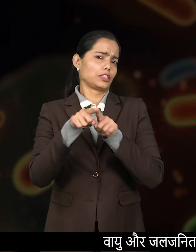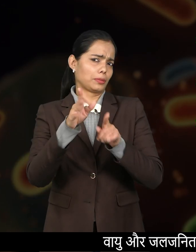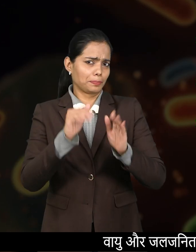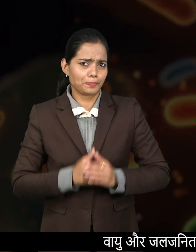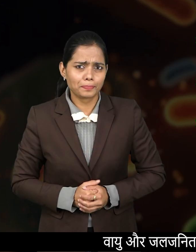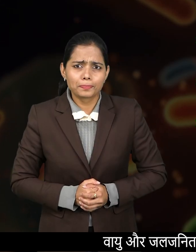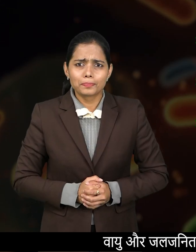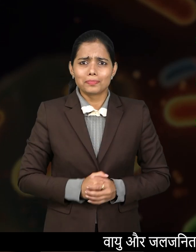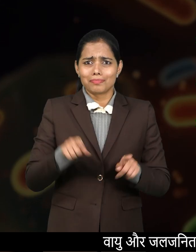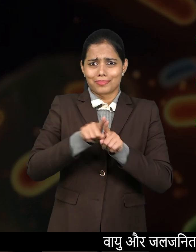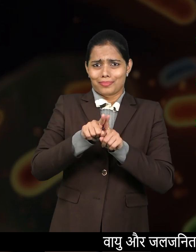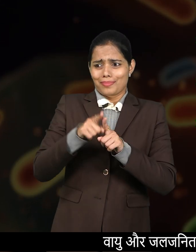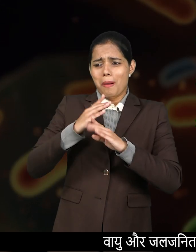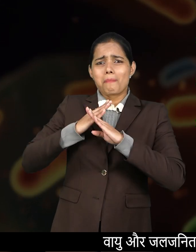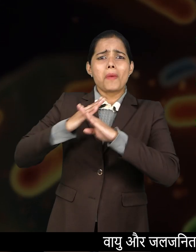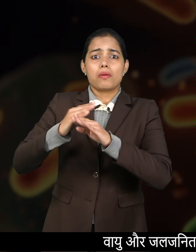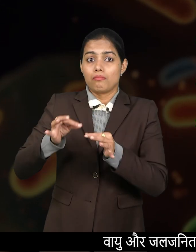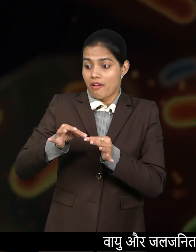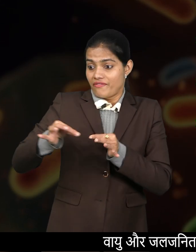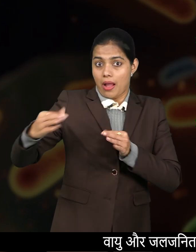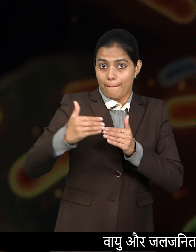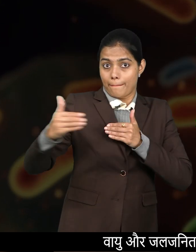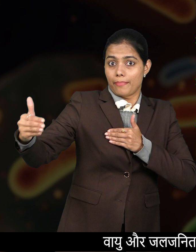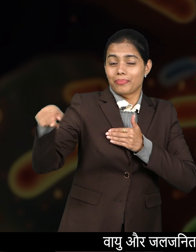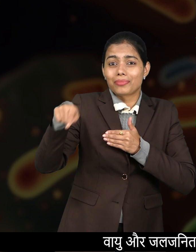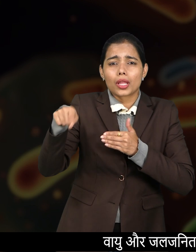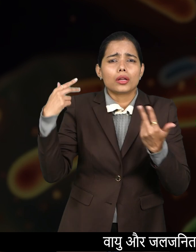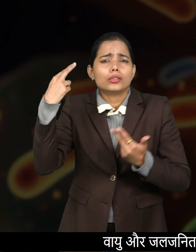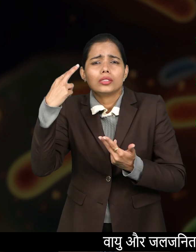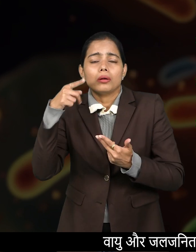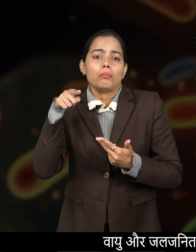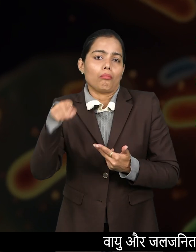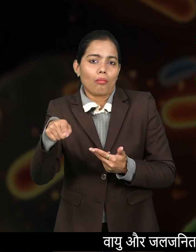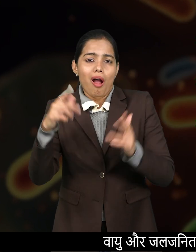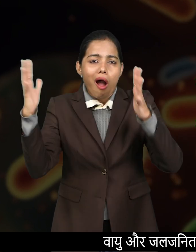वायु और जल जनित बीमारियों की रोकथाम के उपायों को समझना।